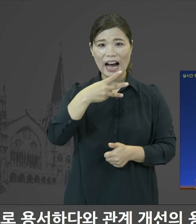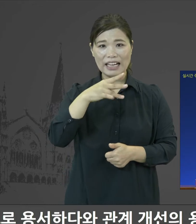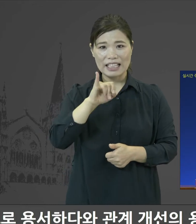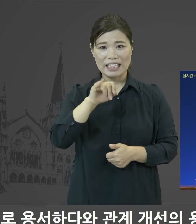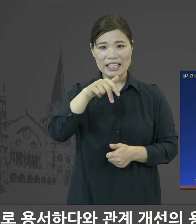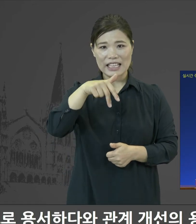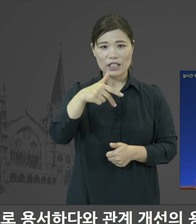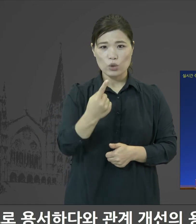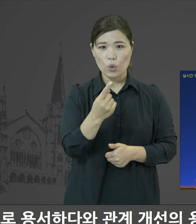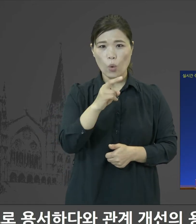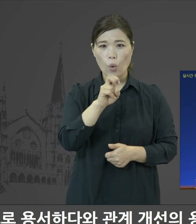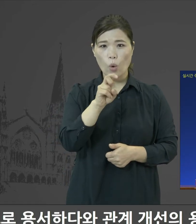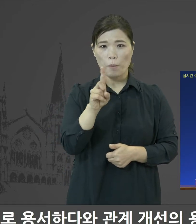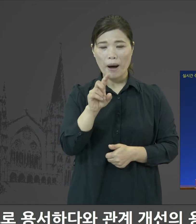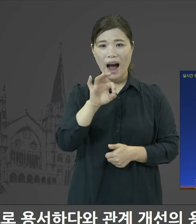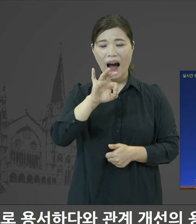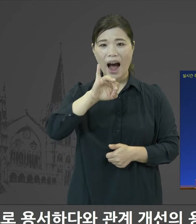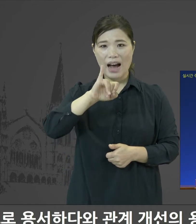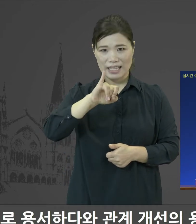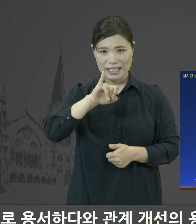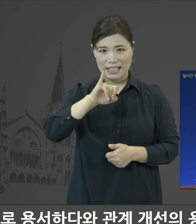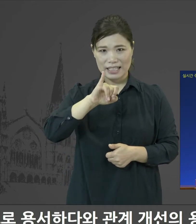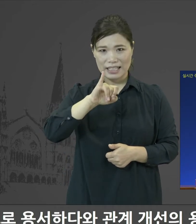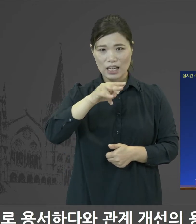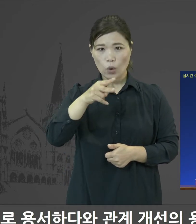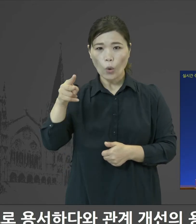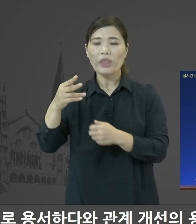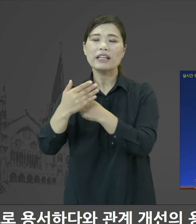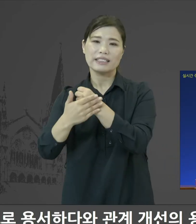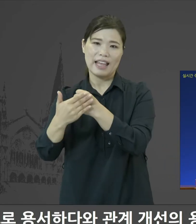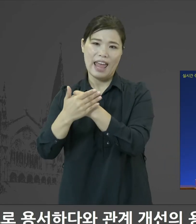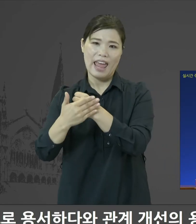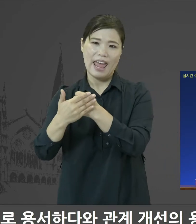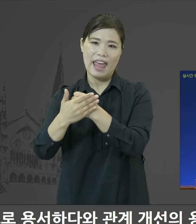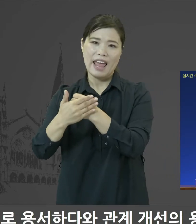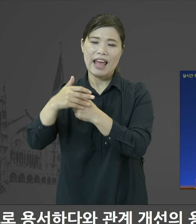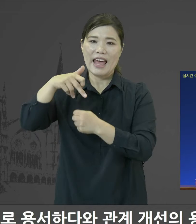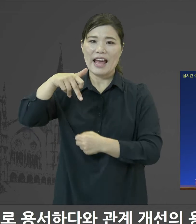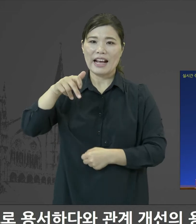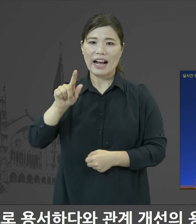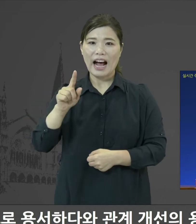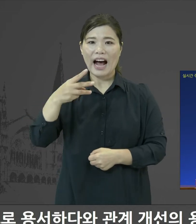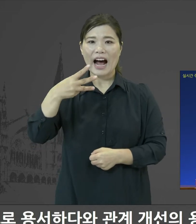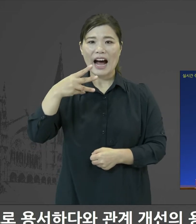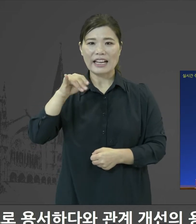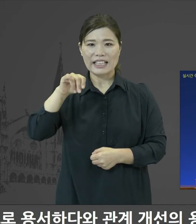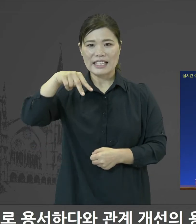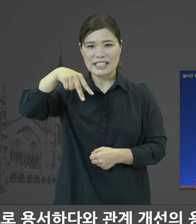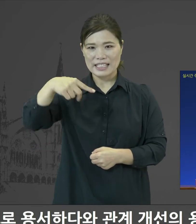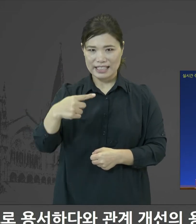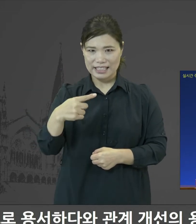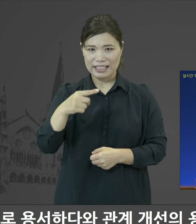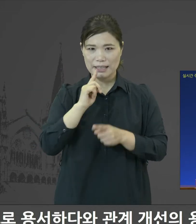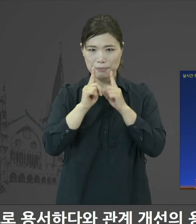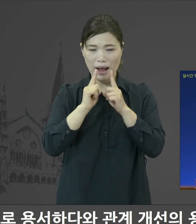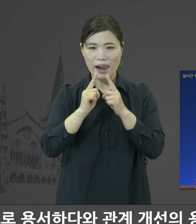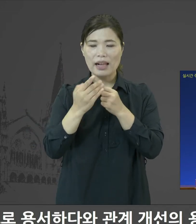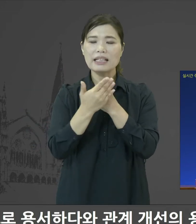은혜라는 원어가 카리스입니다. 그 카리스하고 관련된 동사라는 거예요. 은혜를